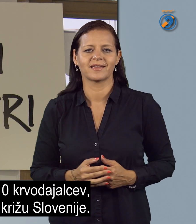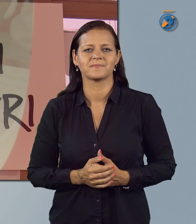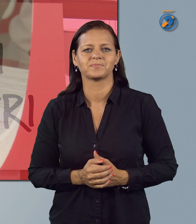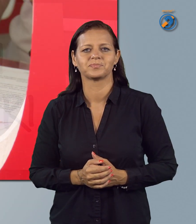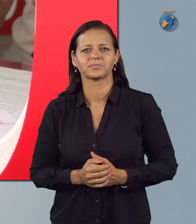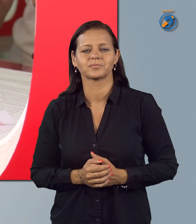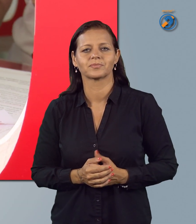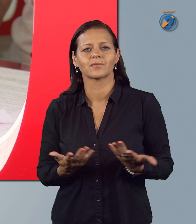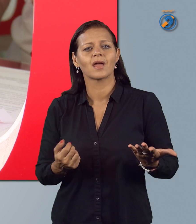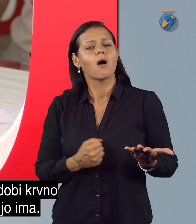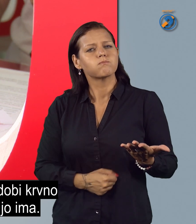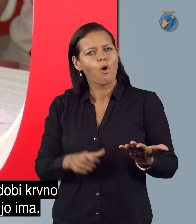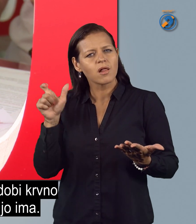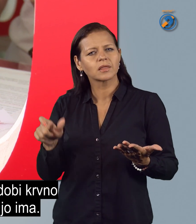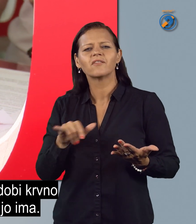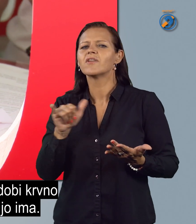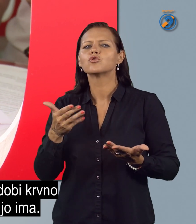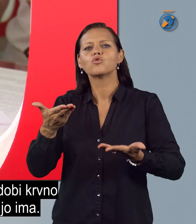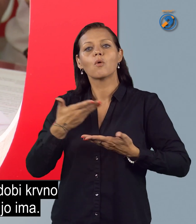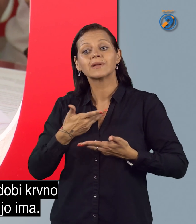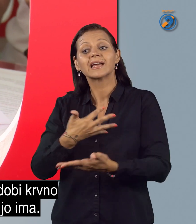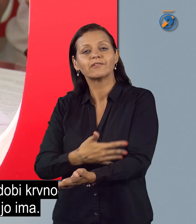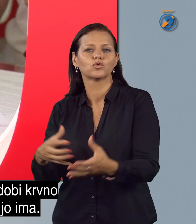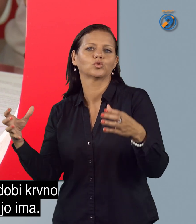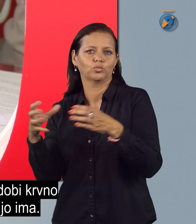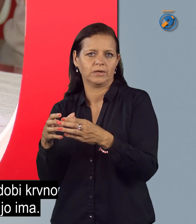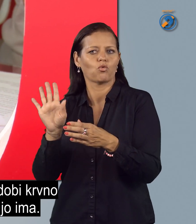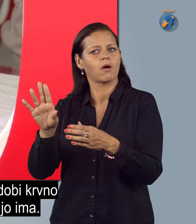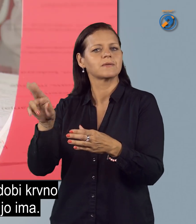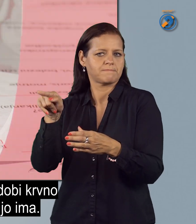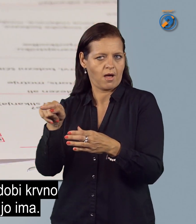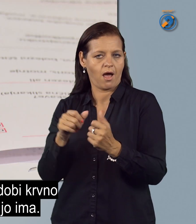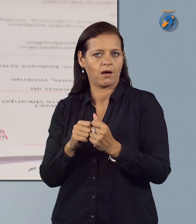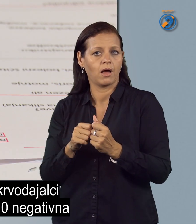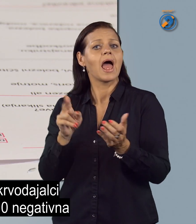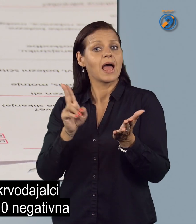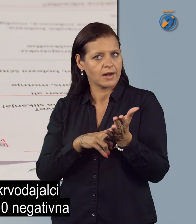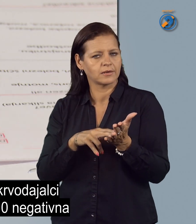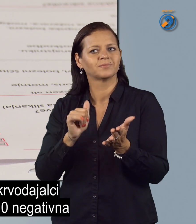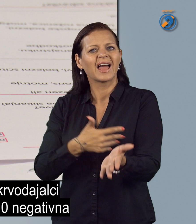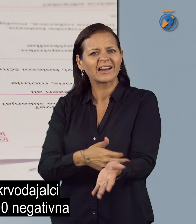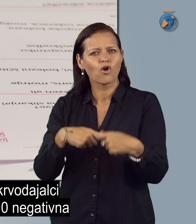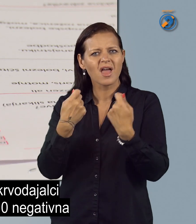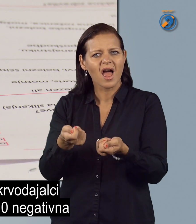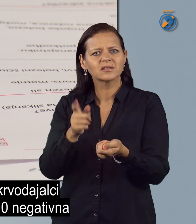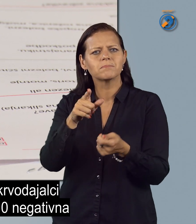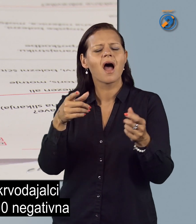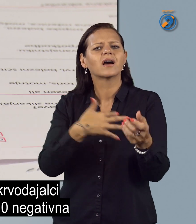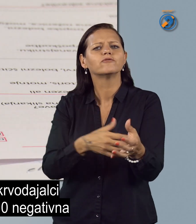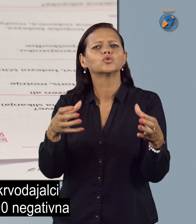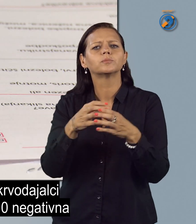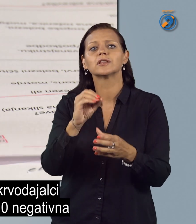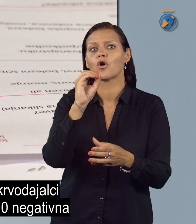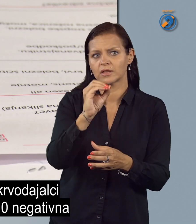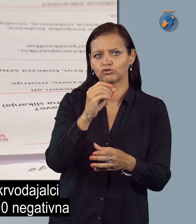Slovenije. Bolnik vedno dobi krvno skupino, ki jo ima. Res je, da so krvodajalci s